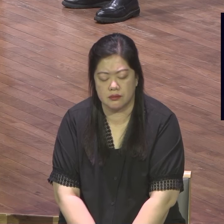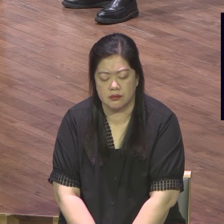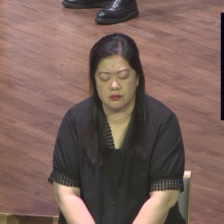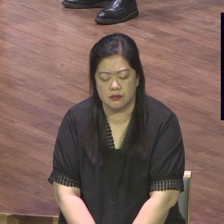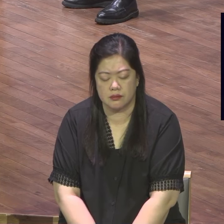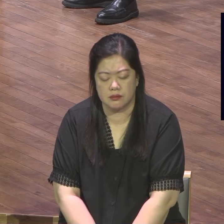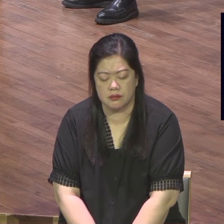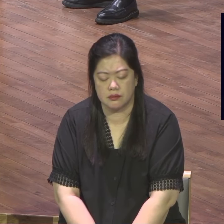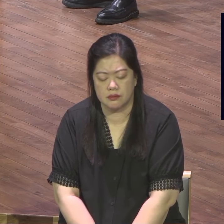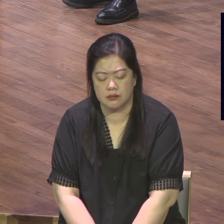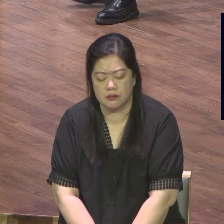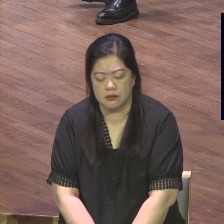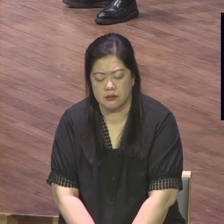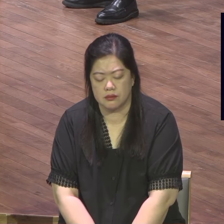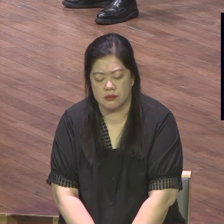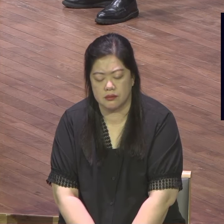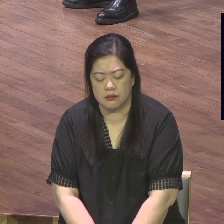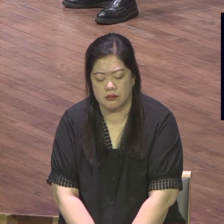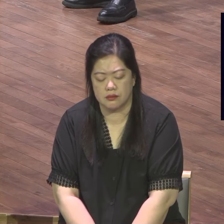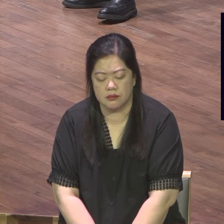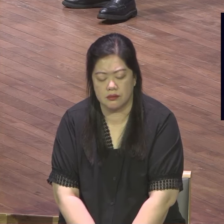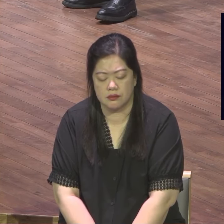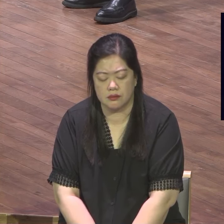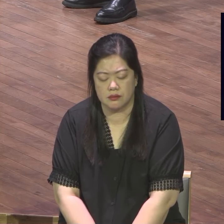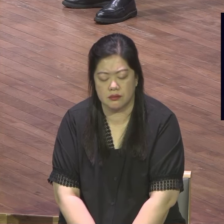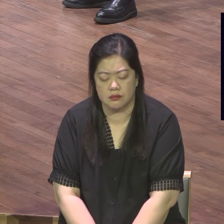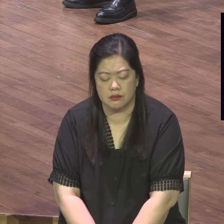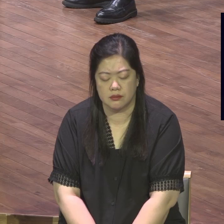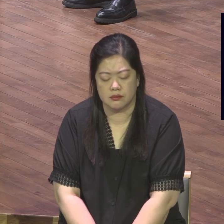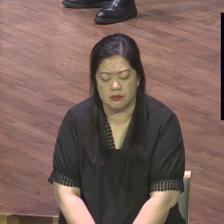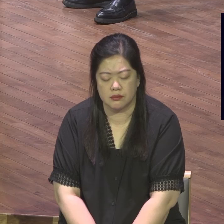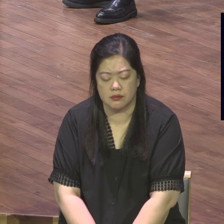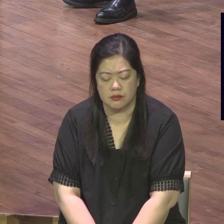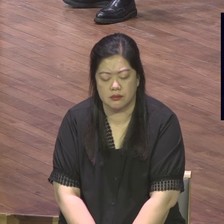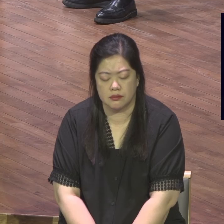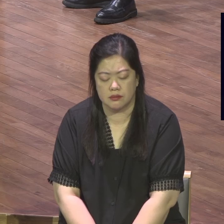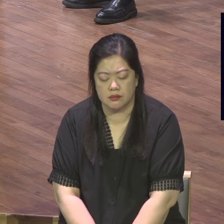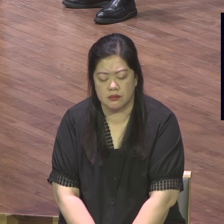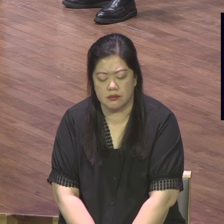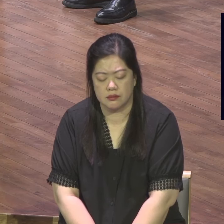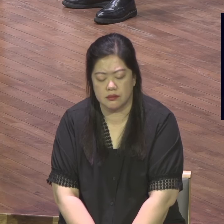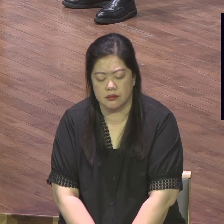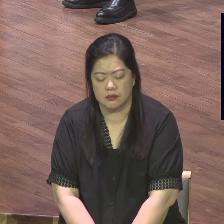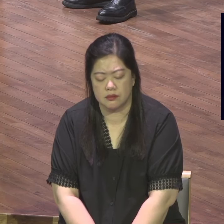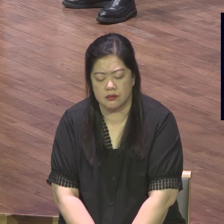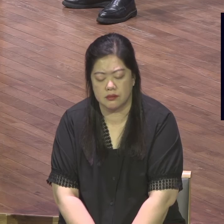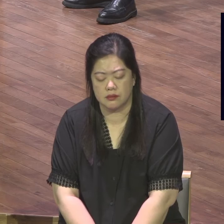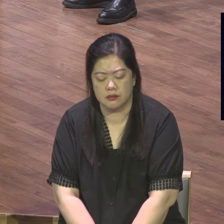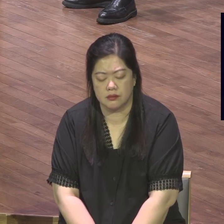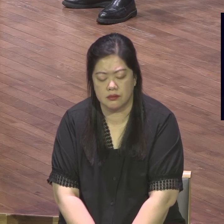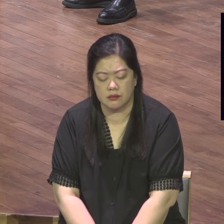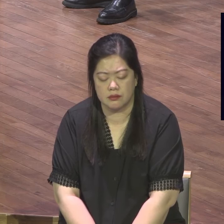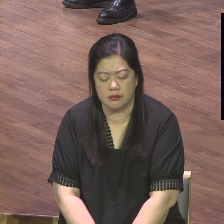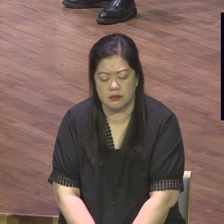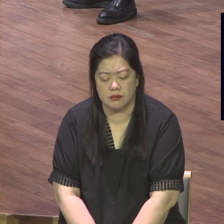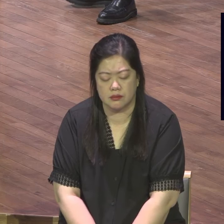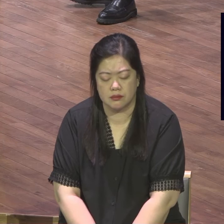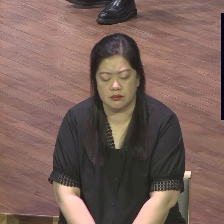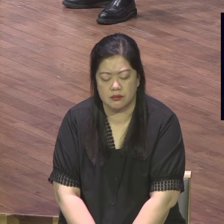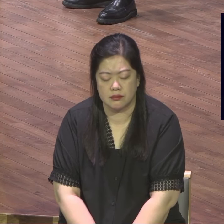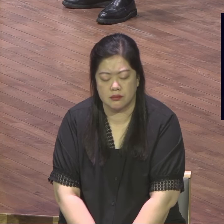시간되게 도와주셨으며 나가다 한번 가는 그 주 성령의 충만을 받는 시간된 주으로 주님께서